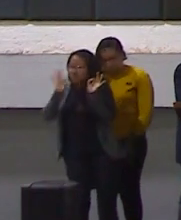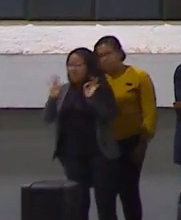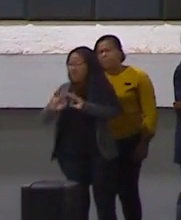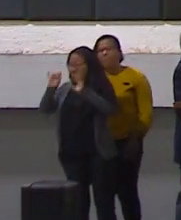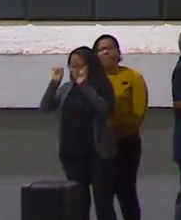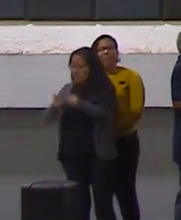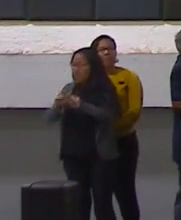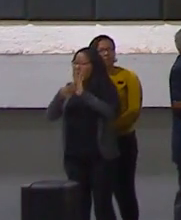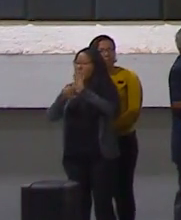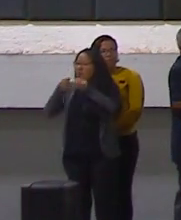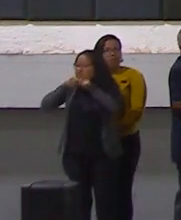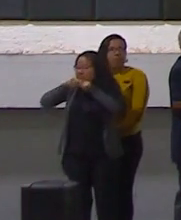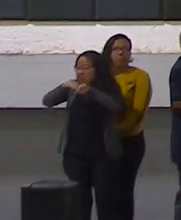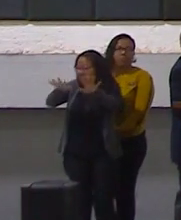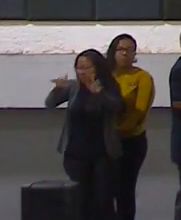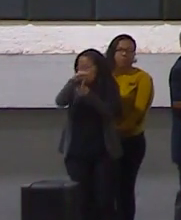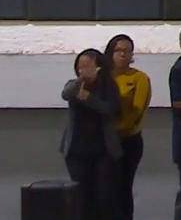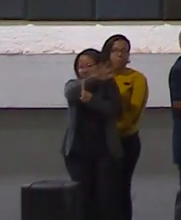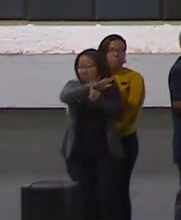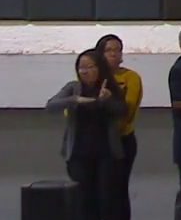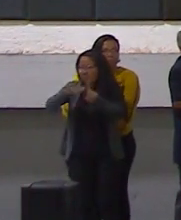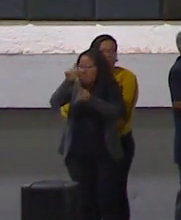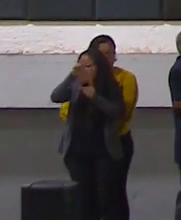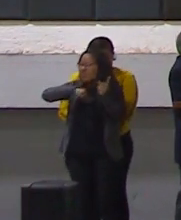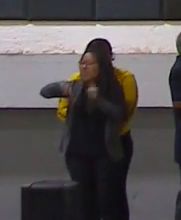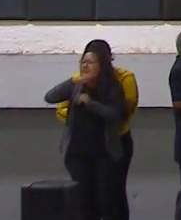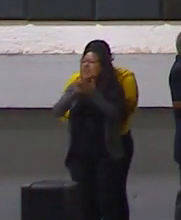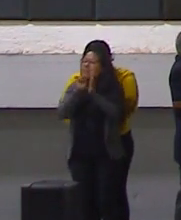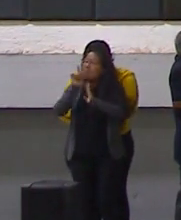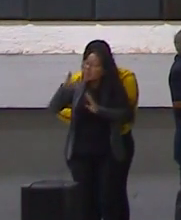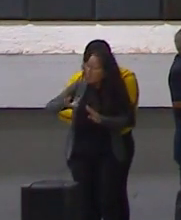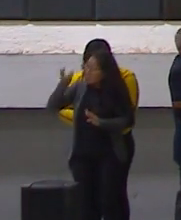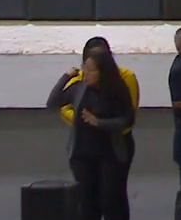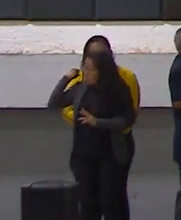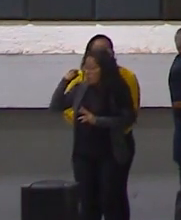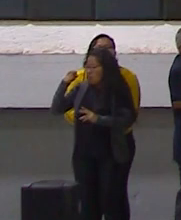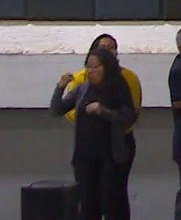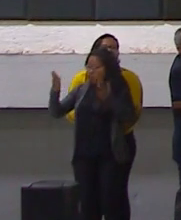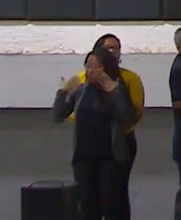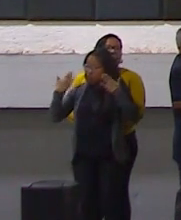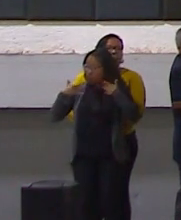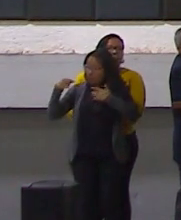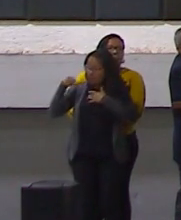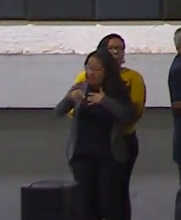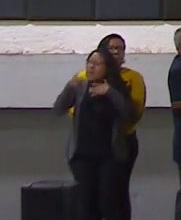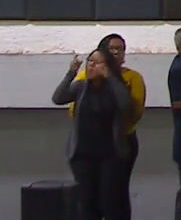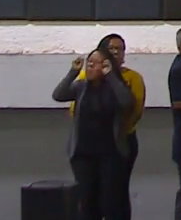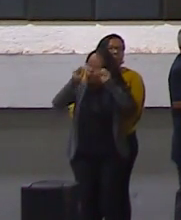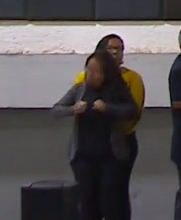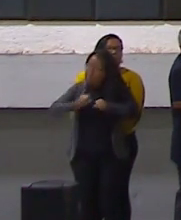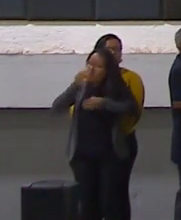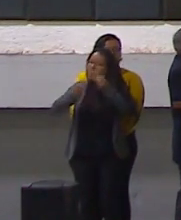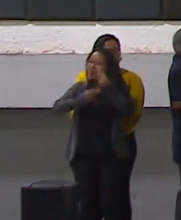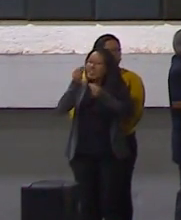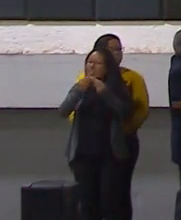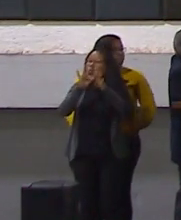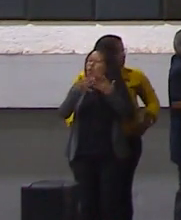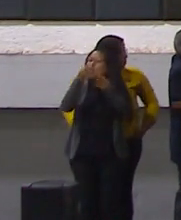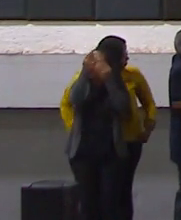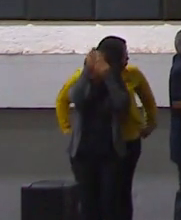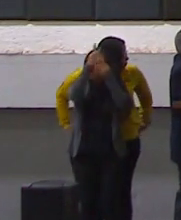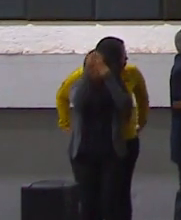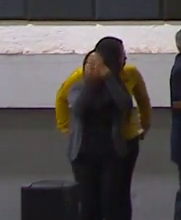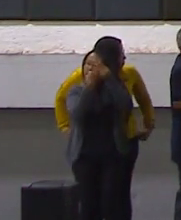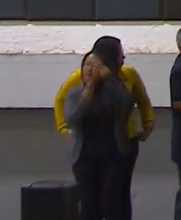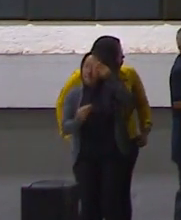es entender que cuando hablemos de historia en la educación física podemos hacer una gran clasificación en